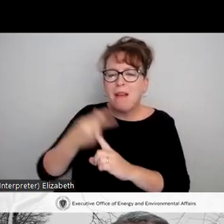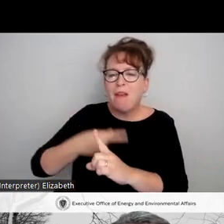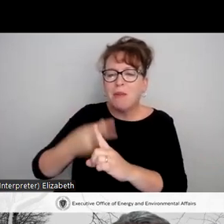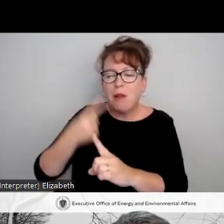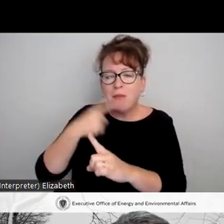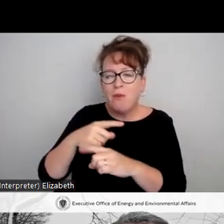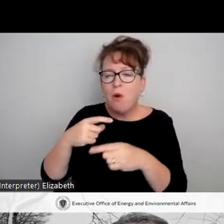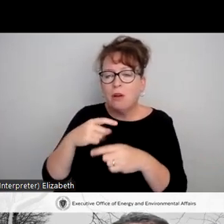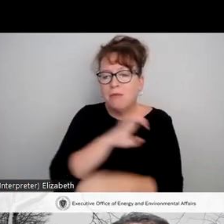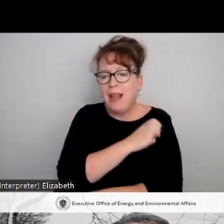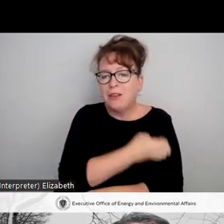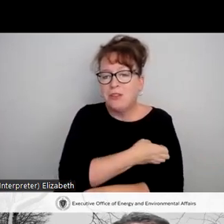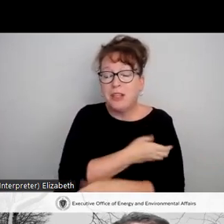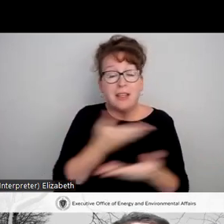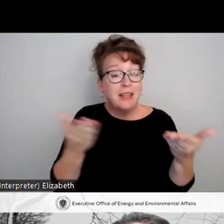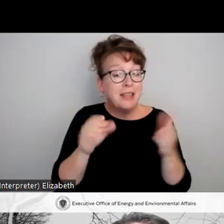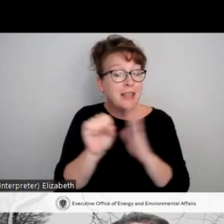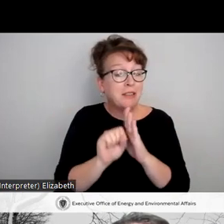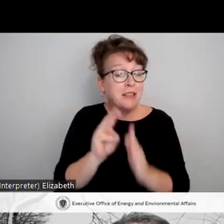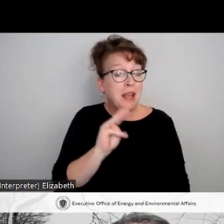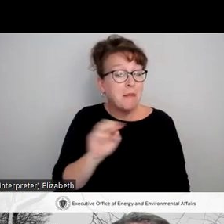y eh